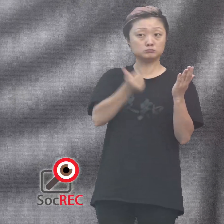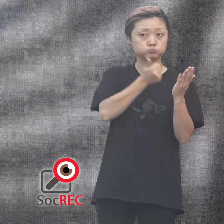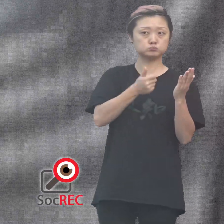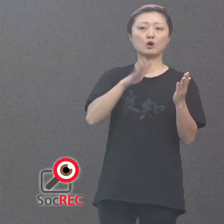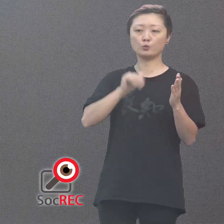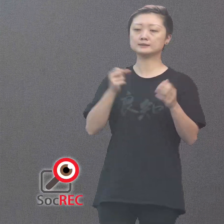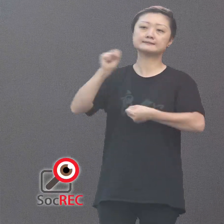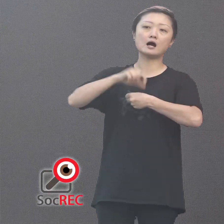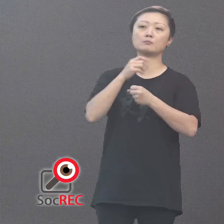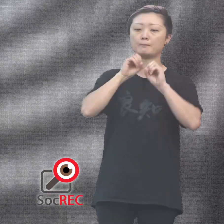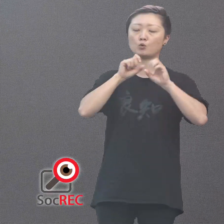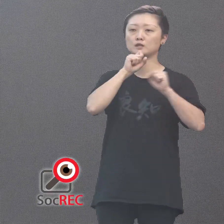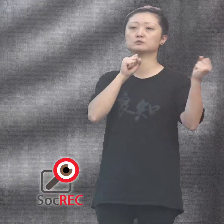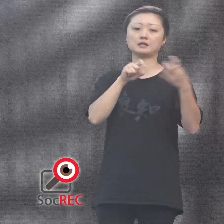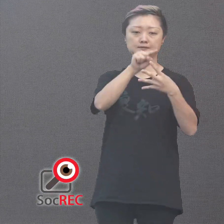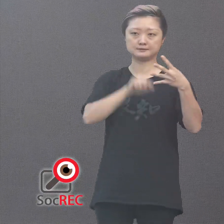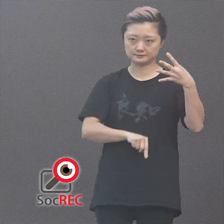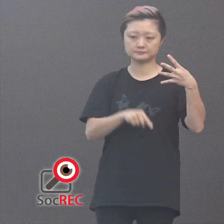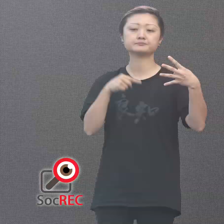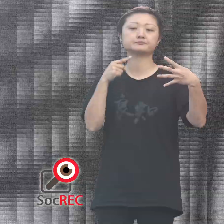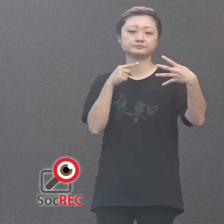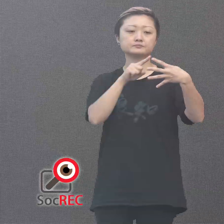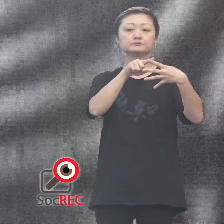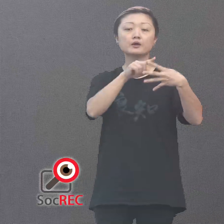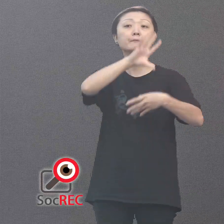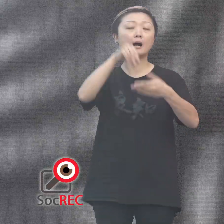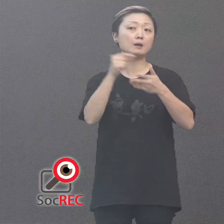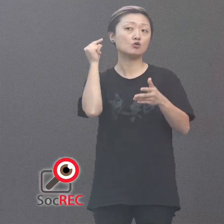咧，就將會係關於婦女方面嘅 sexual abuse